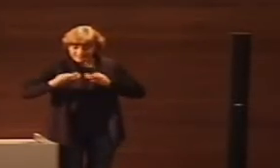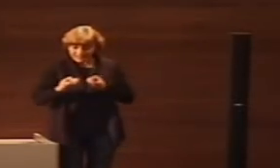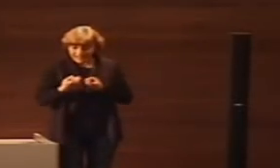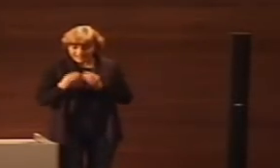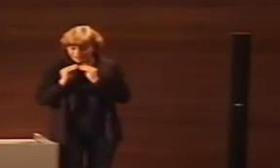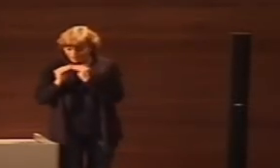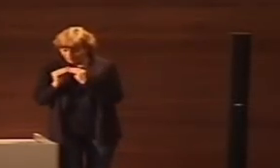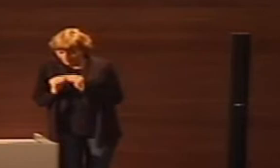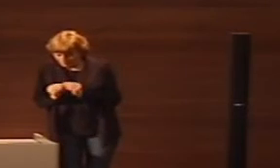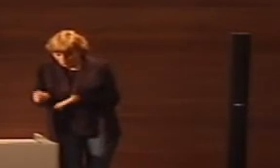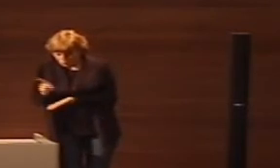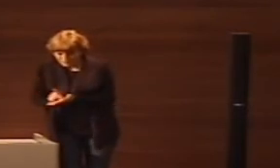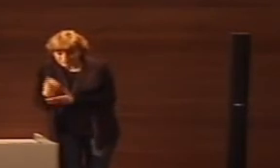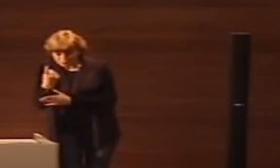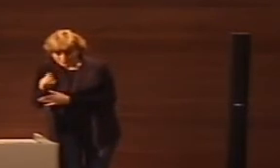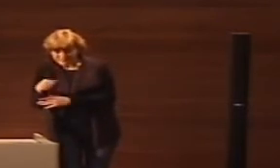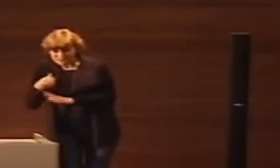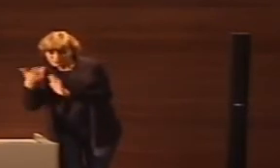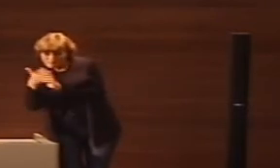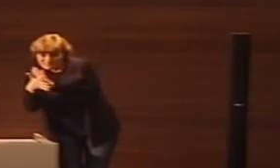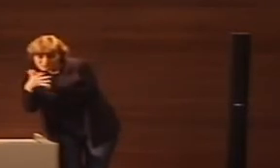sector residuos, no sé si me explico, ¿no? Entonces,